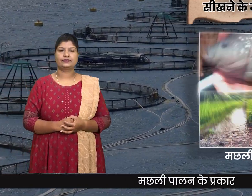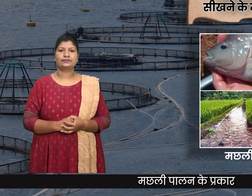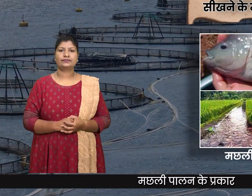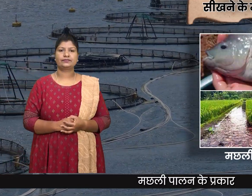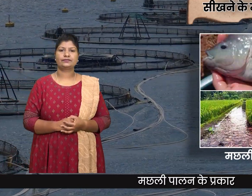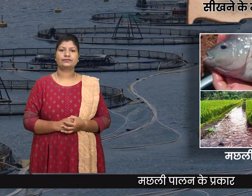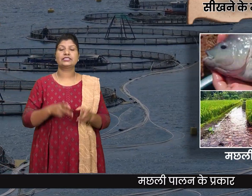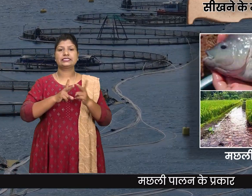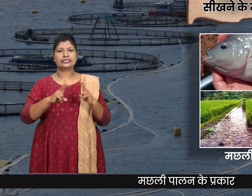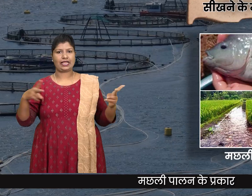मछली पालन के प्रकार।